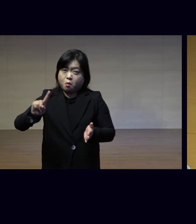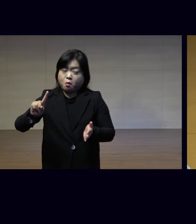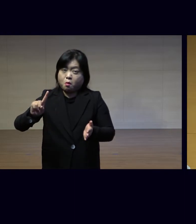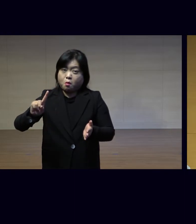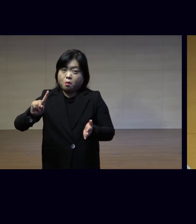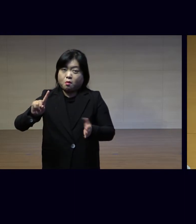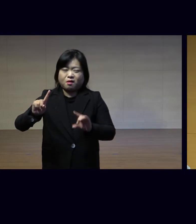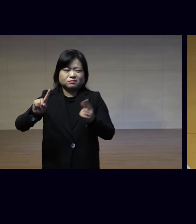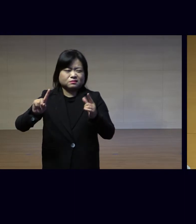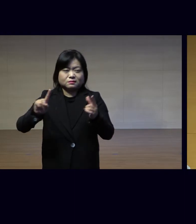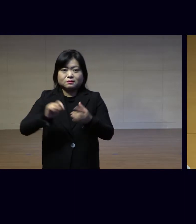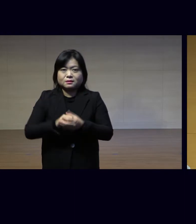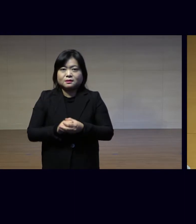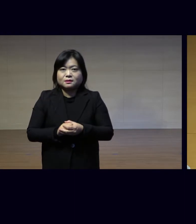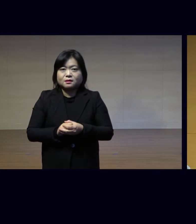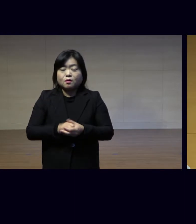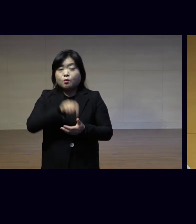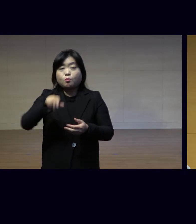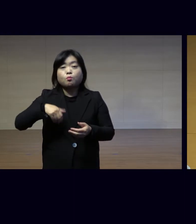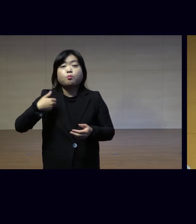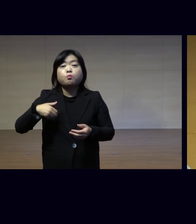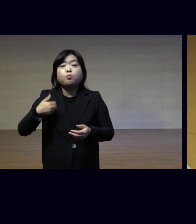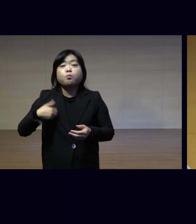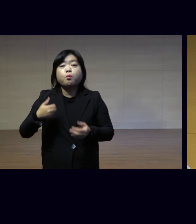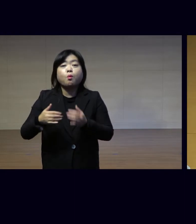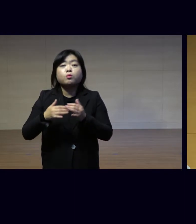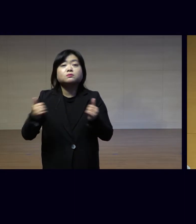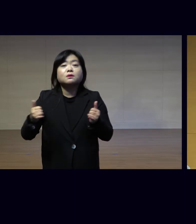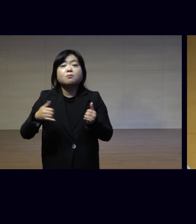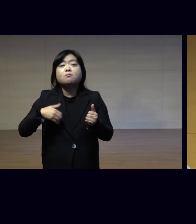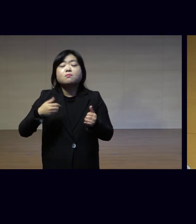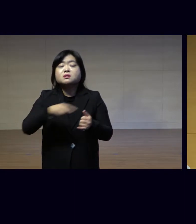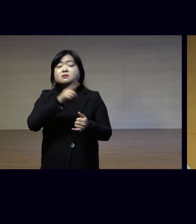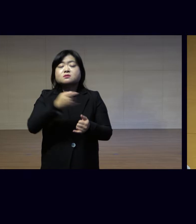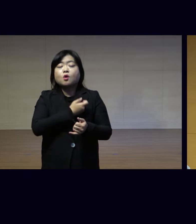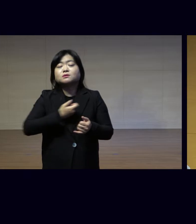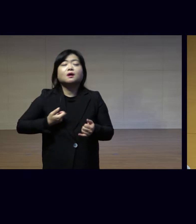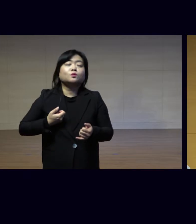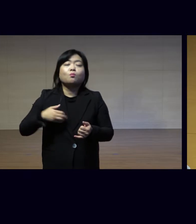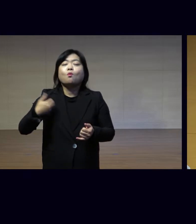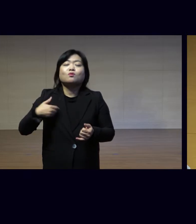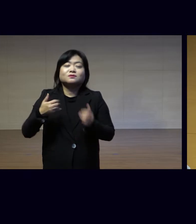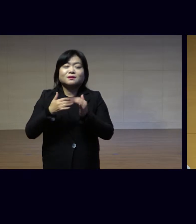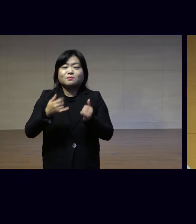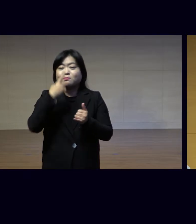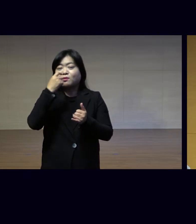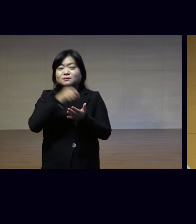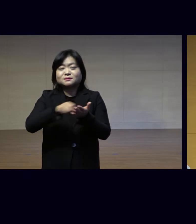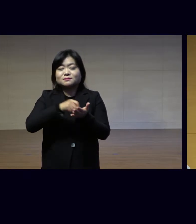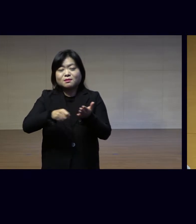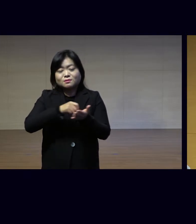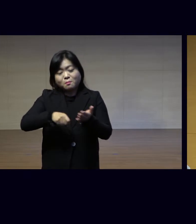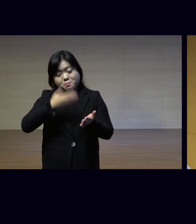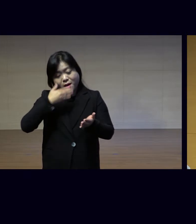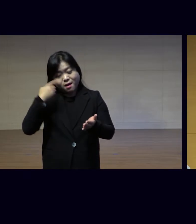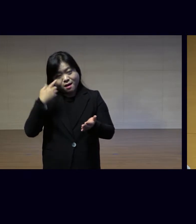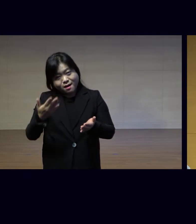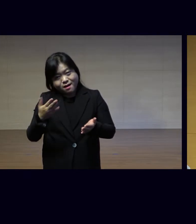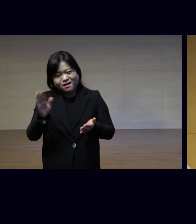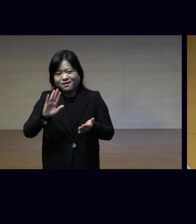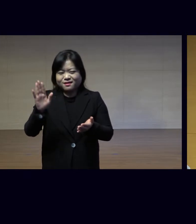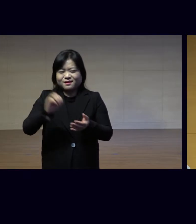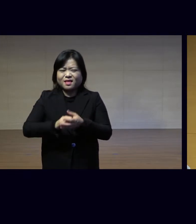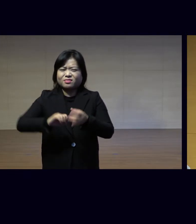묻고 싶습니다. 아무런 그런 거 모르는 사람이 어떻게 멋있는 글을 쓸 수가 있을까? 한편 그런 생각도 들고요. 우리가 알고 있는